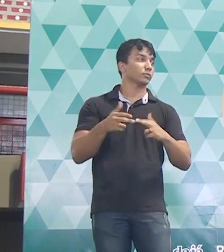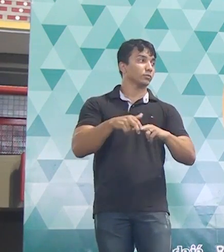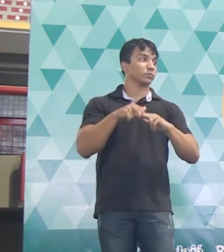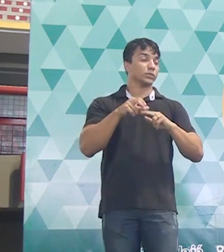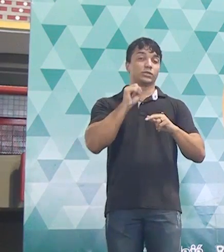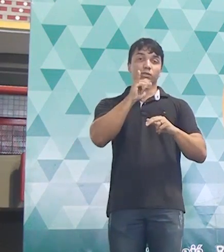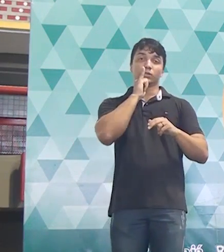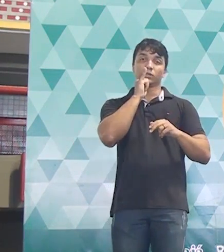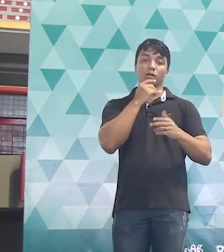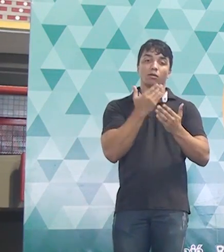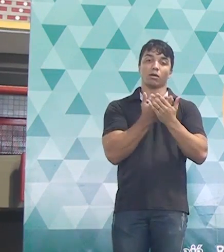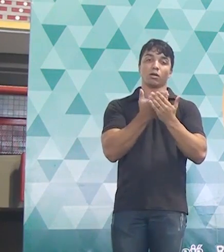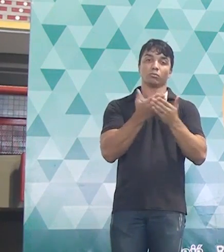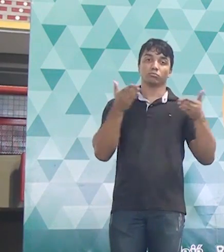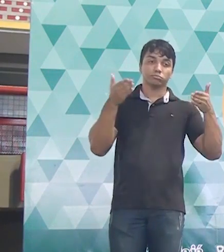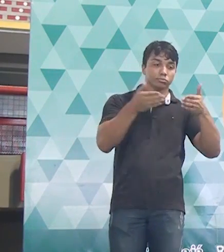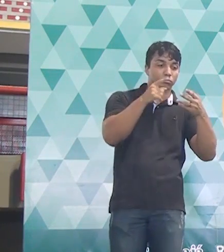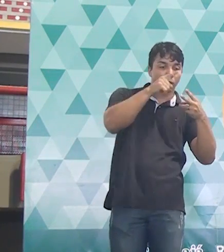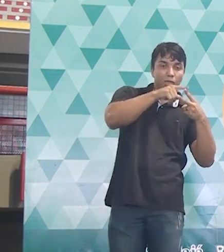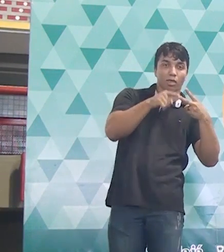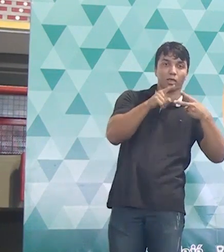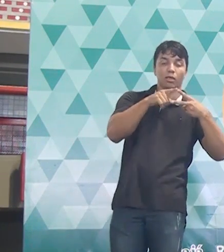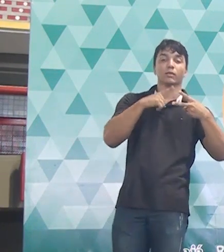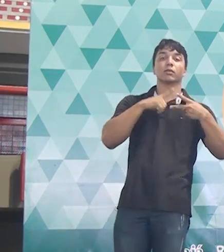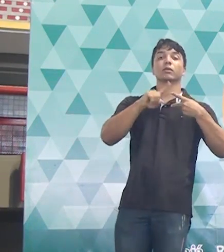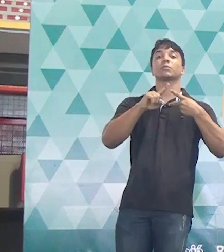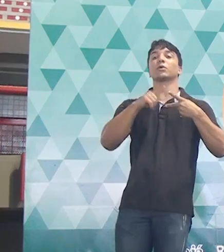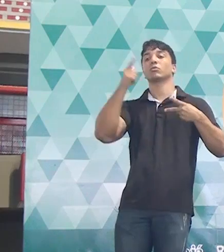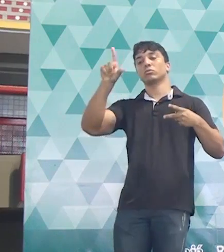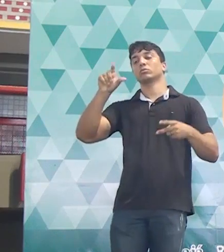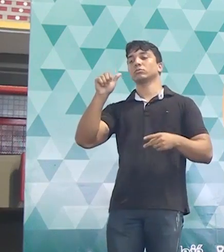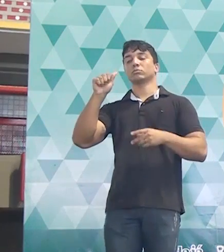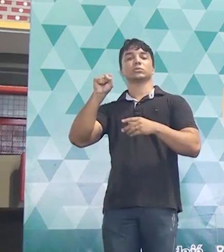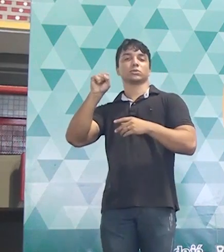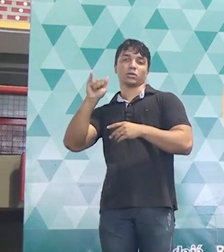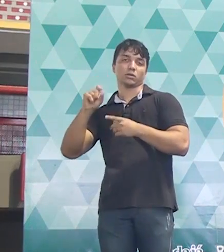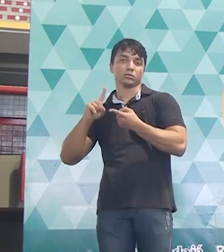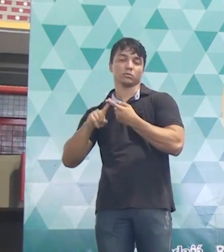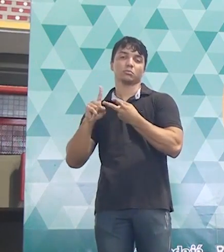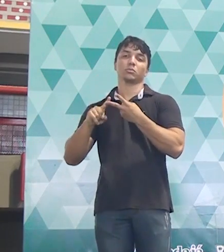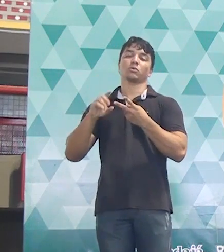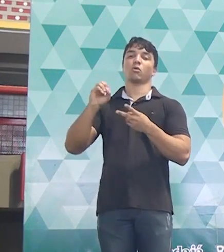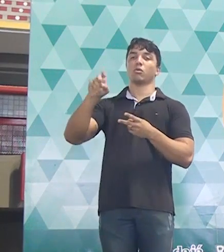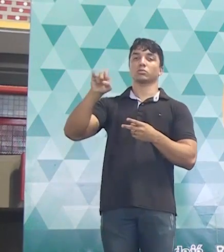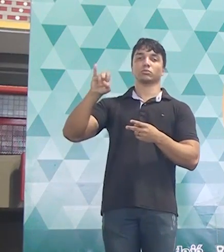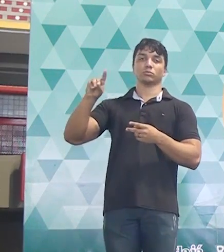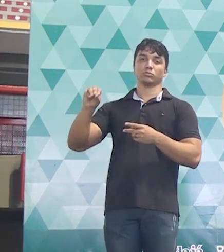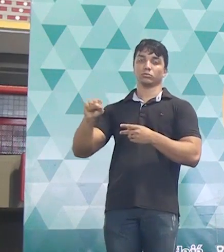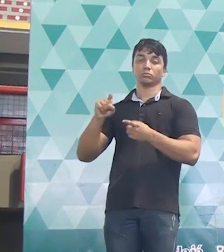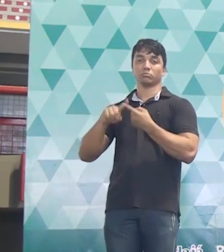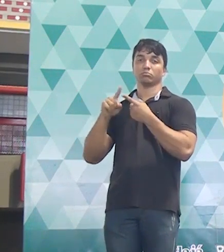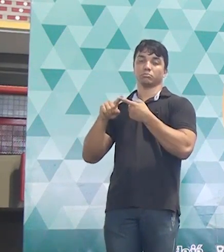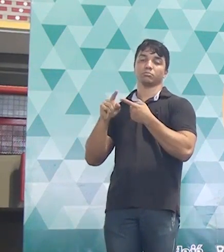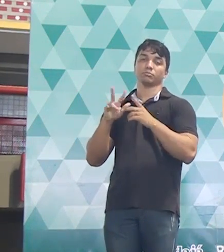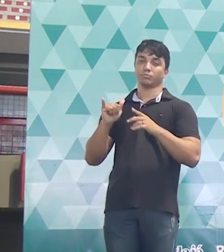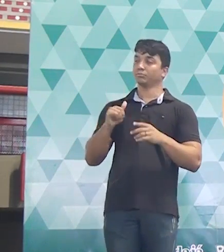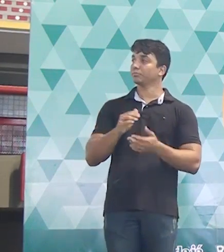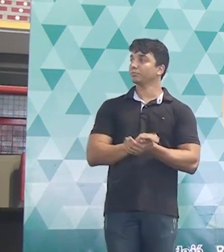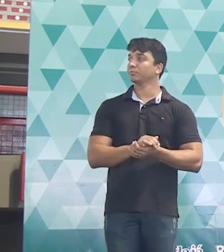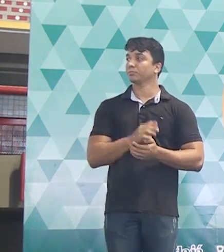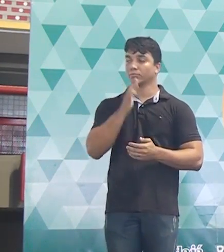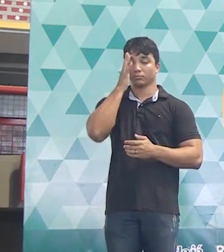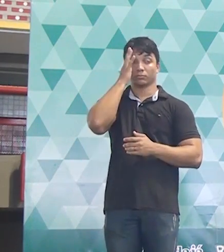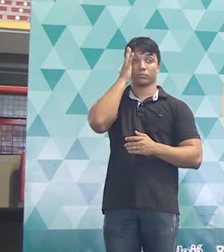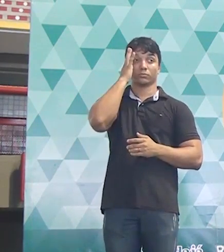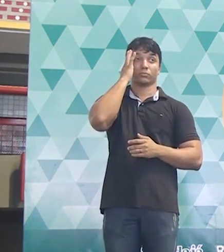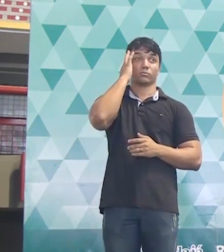só sobre ácidos e bases, a gente vai falar um pouquinho também sobre sais e óxidos, nem que seja de forma indireta. Vamos lá então.